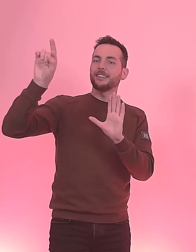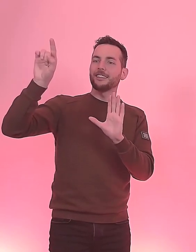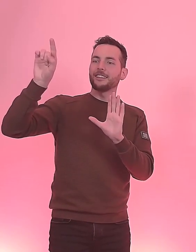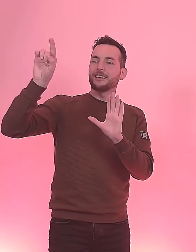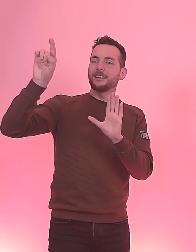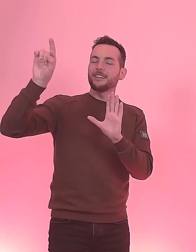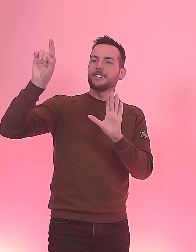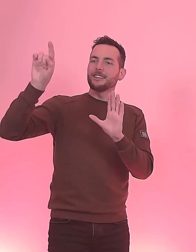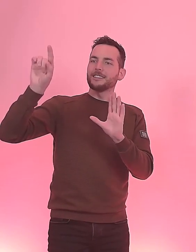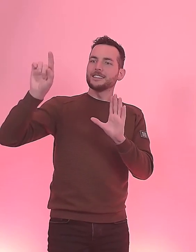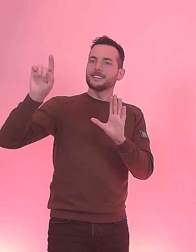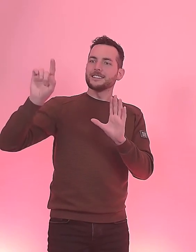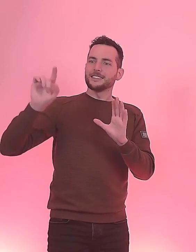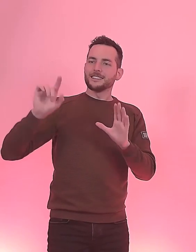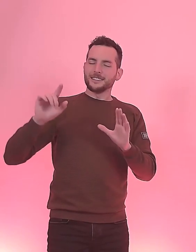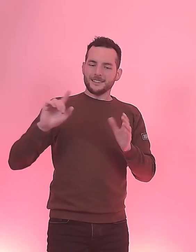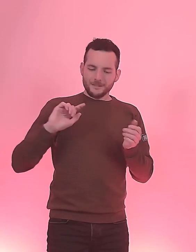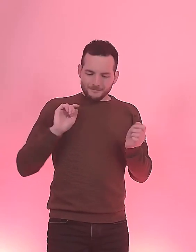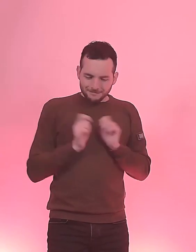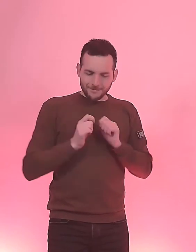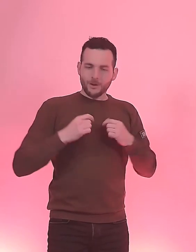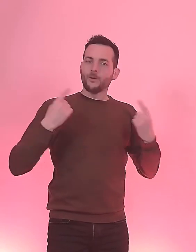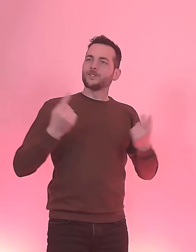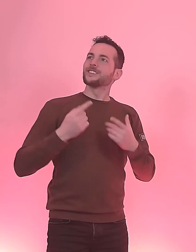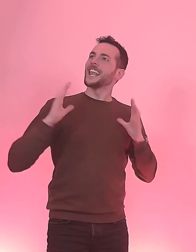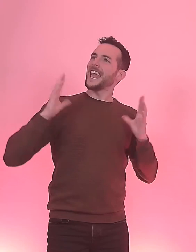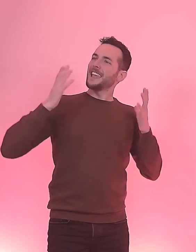dat er iets met ons leven doet